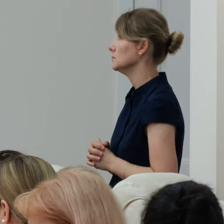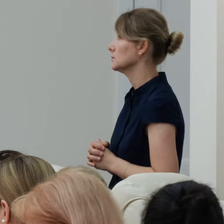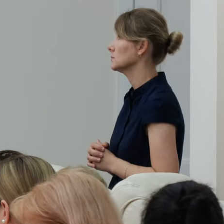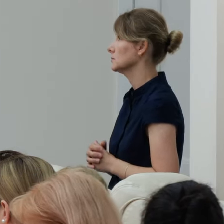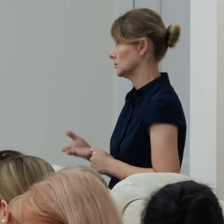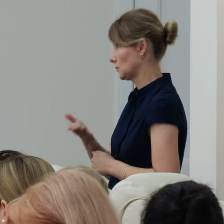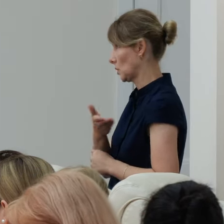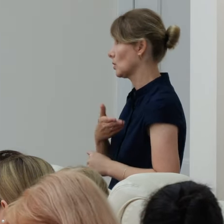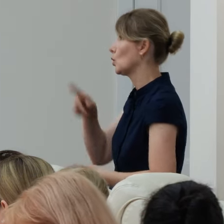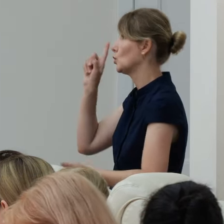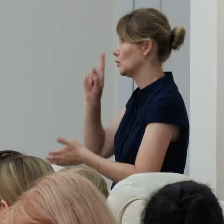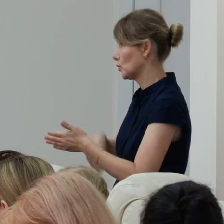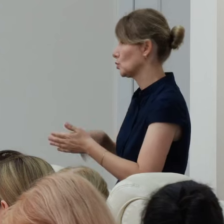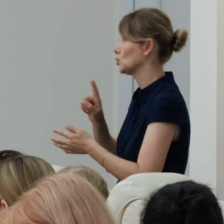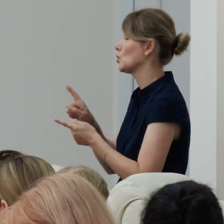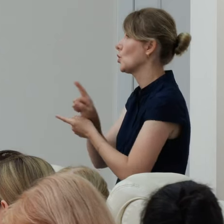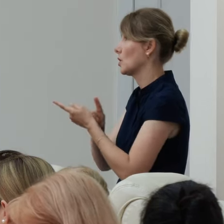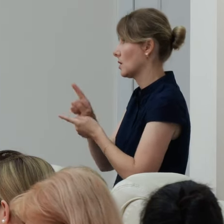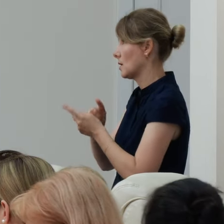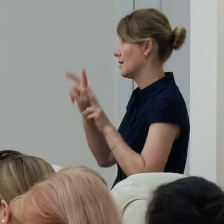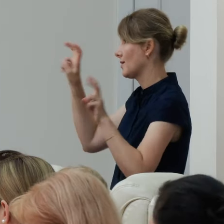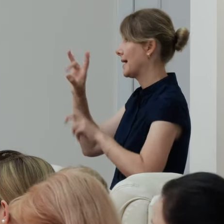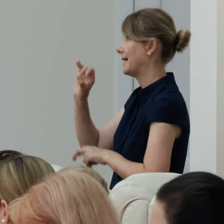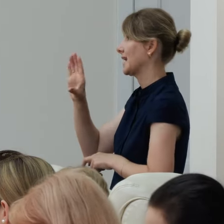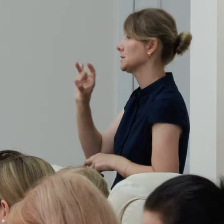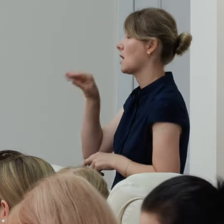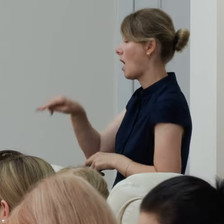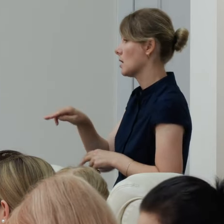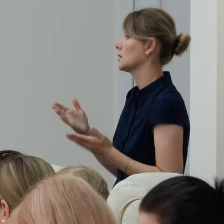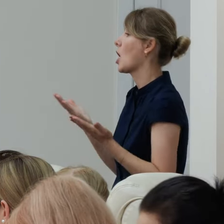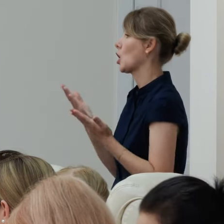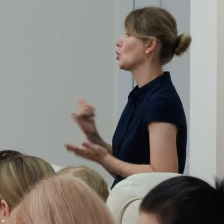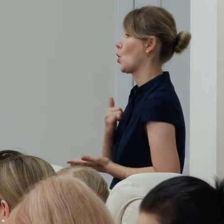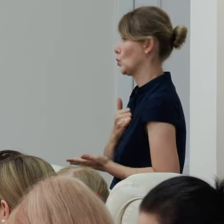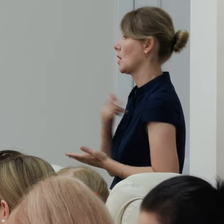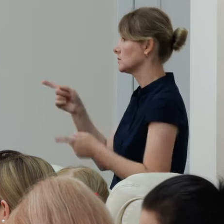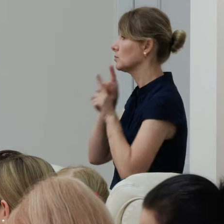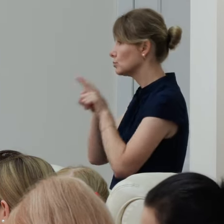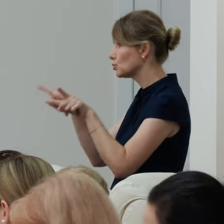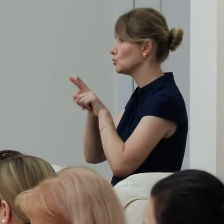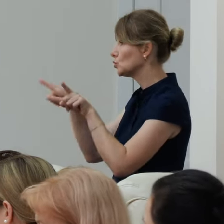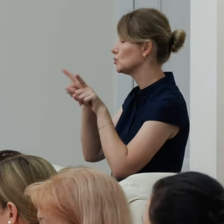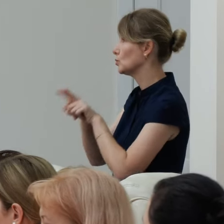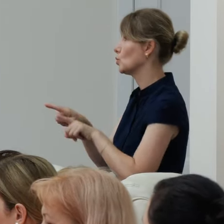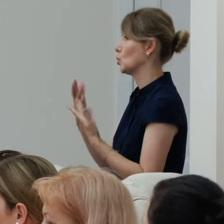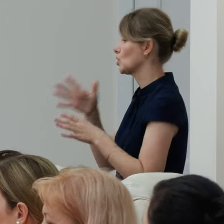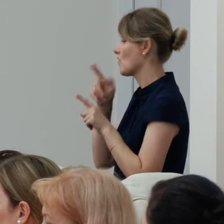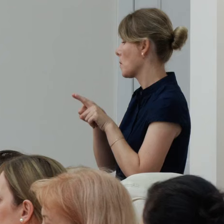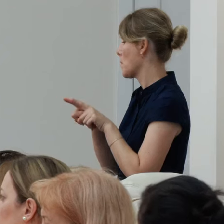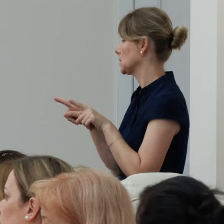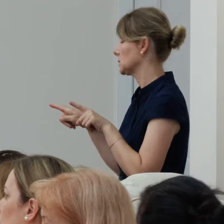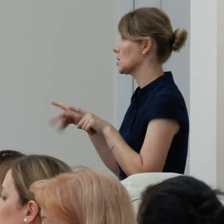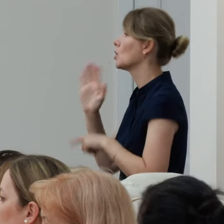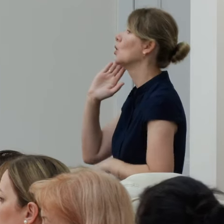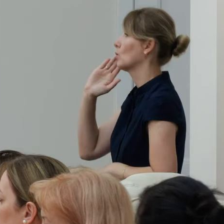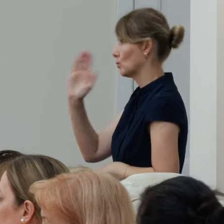Noi suntem siguri că reforma Restart, pe care o tot promovați în ultimele luni,